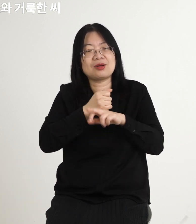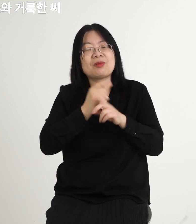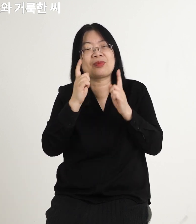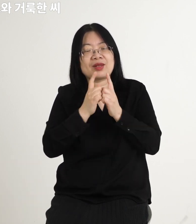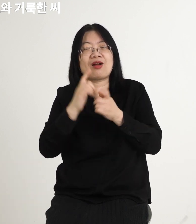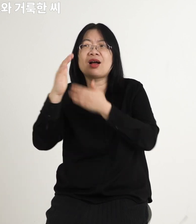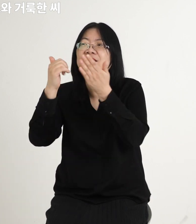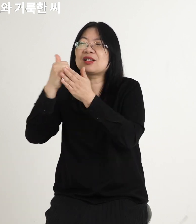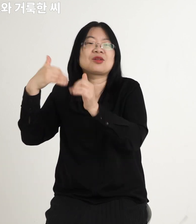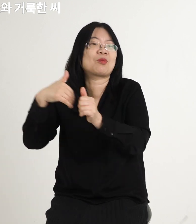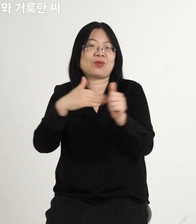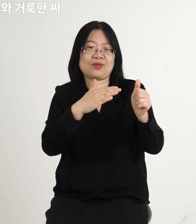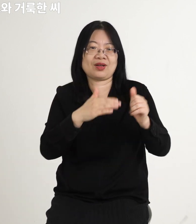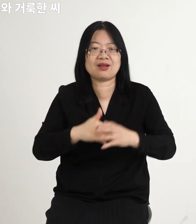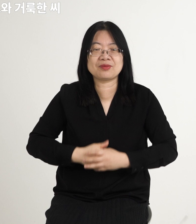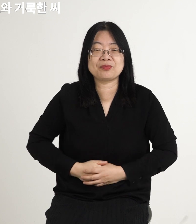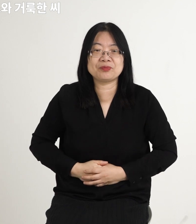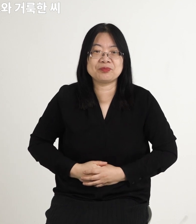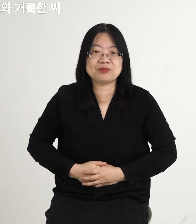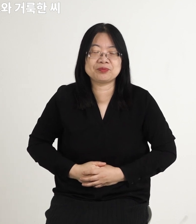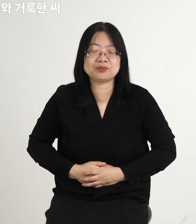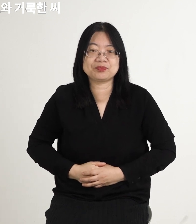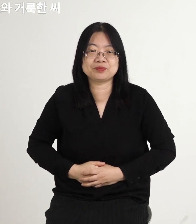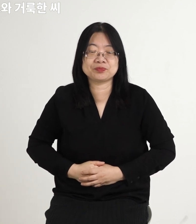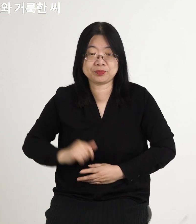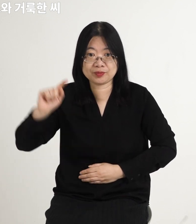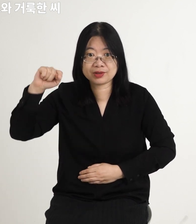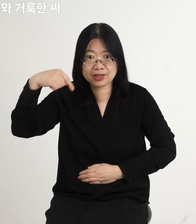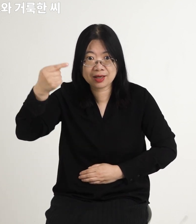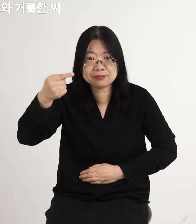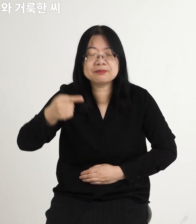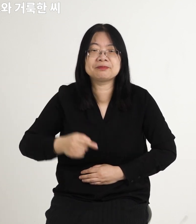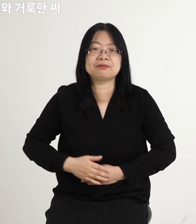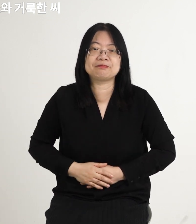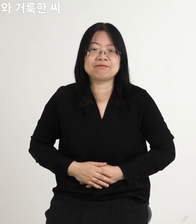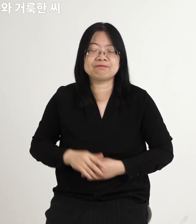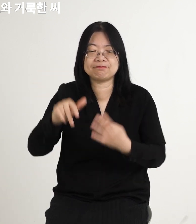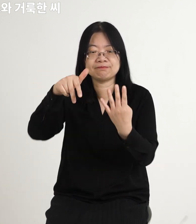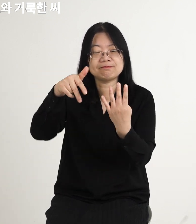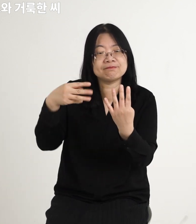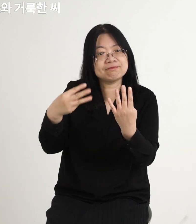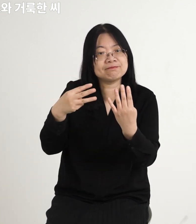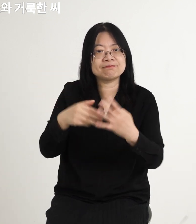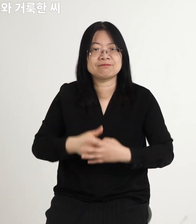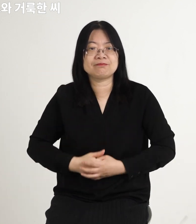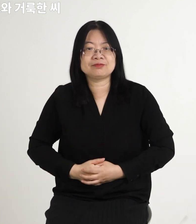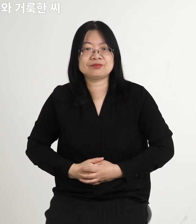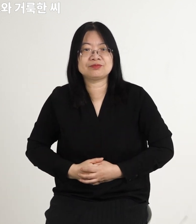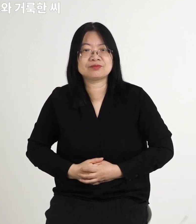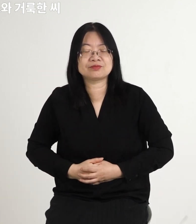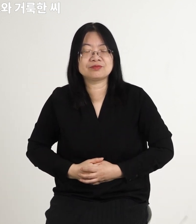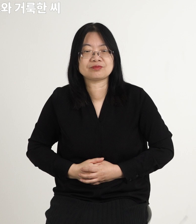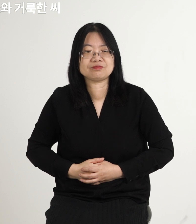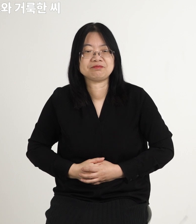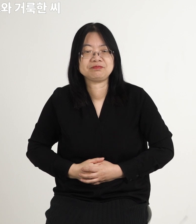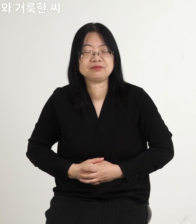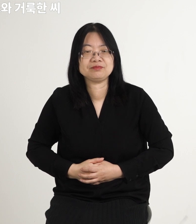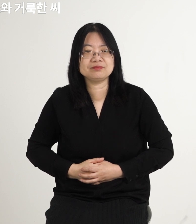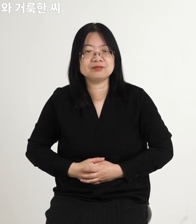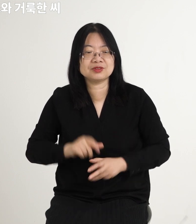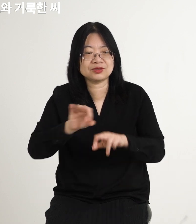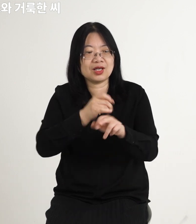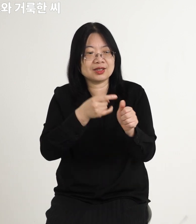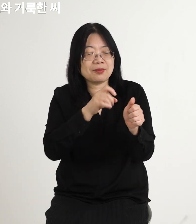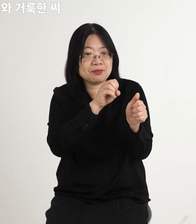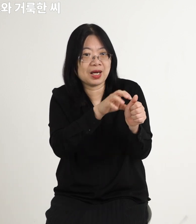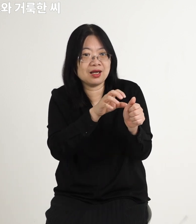보내어집니다. 그리고 이제 다음 절을 볼까요? 4절. 그에게 이르기를